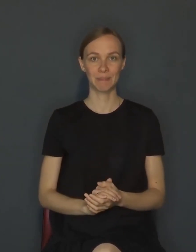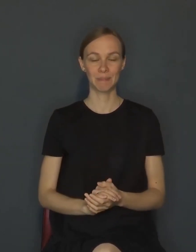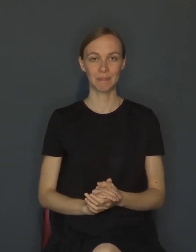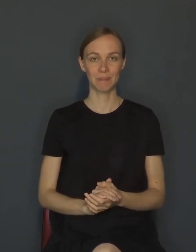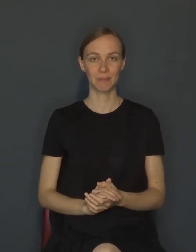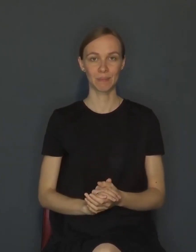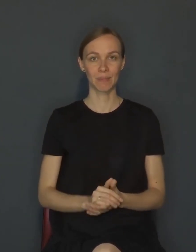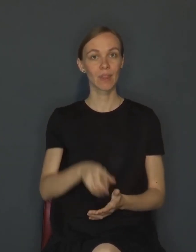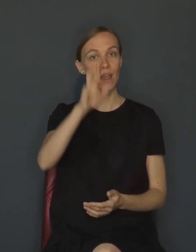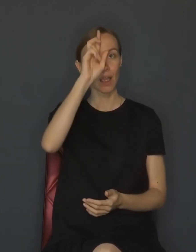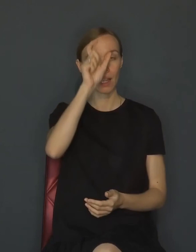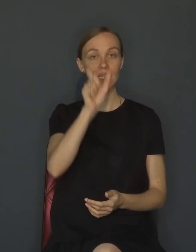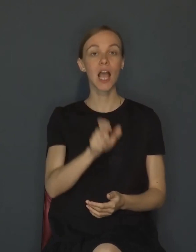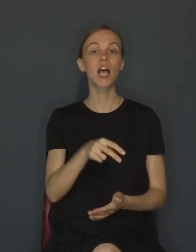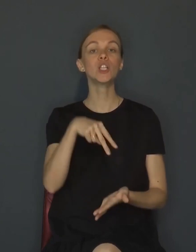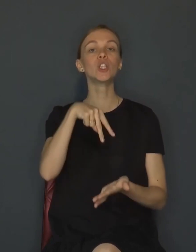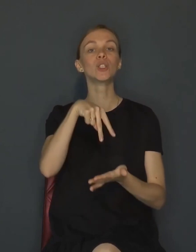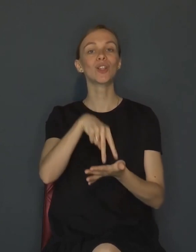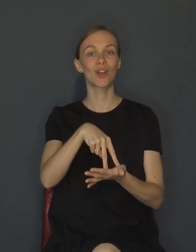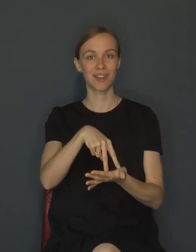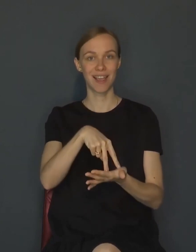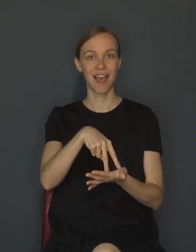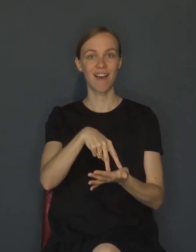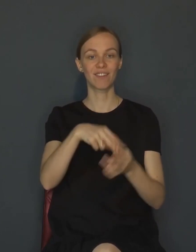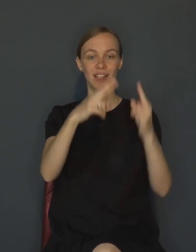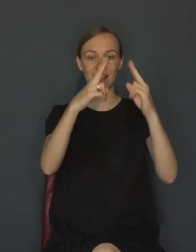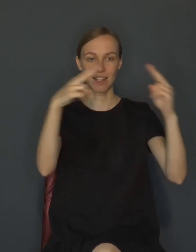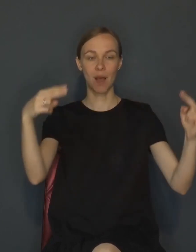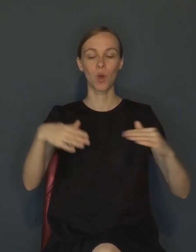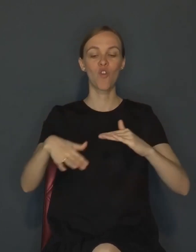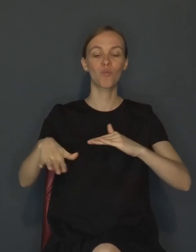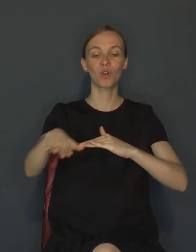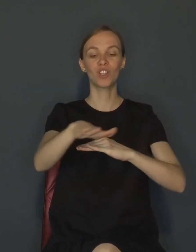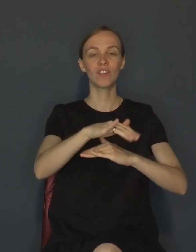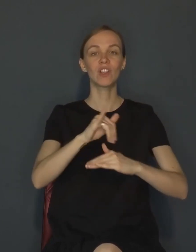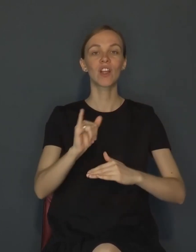Князь стояв на замковому подвір'ї і віддавав накази.